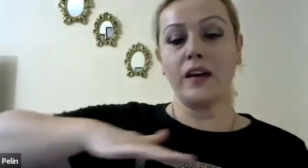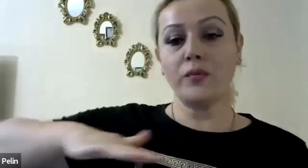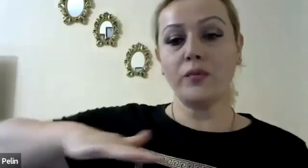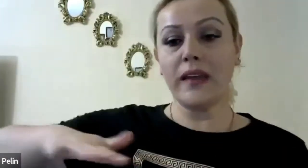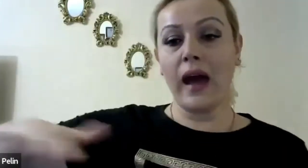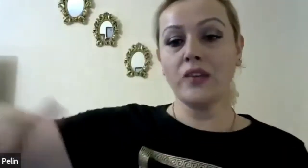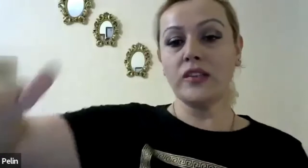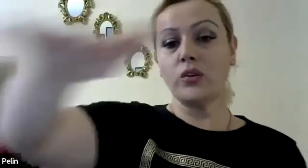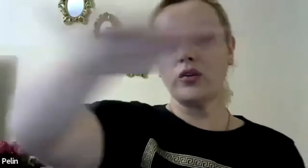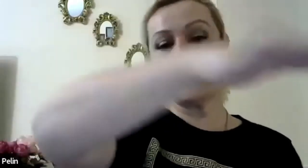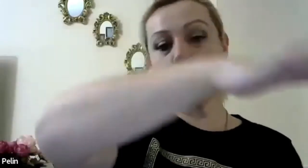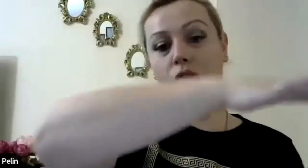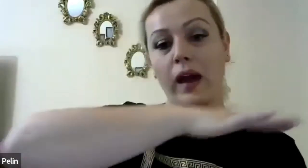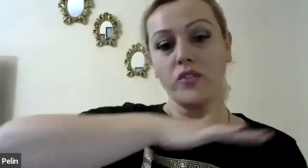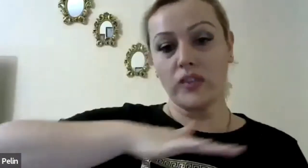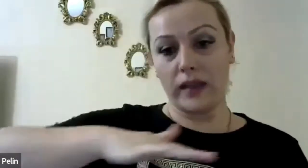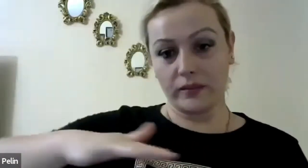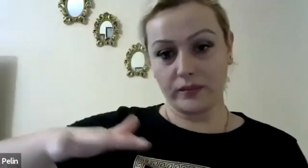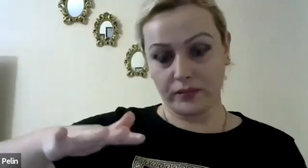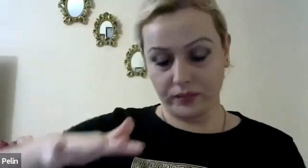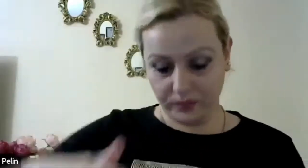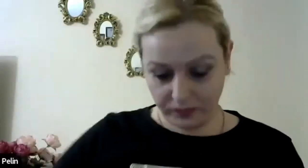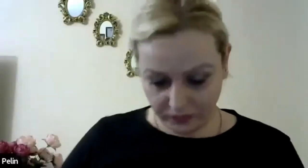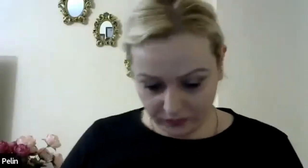etrafımdaki her şeyi gösteriyorum. Her şey.